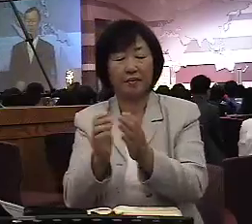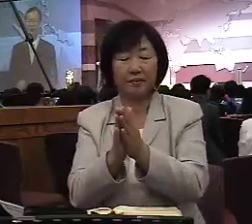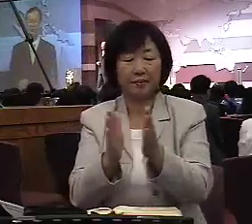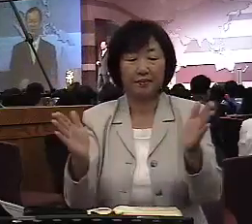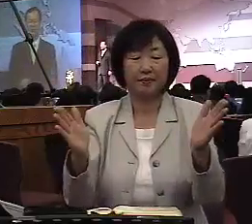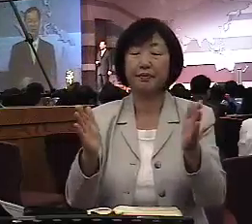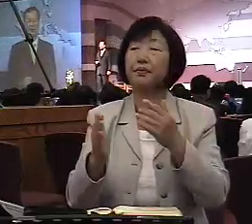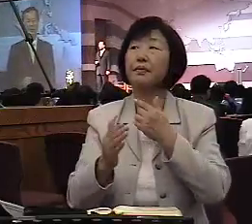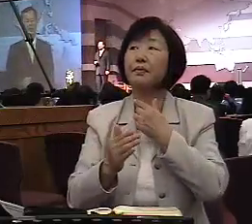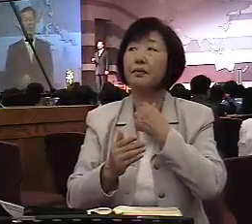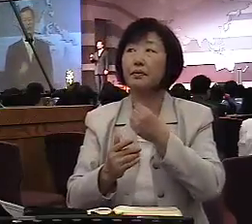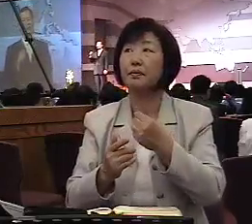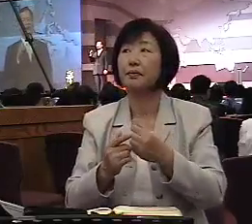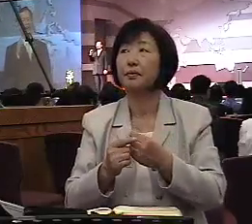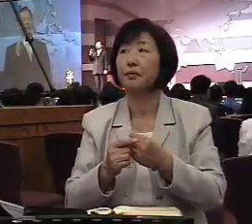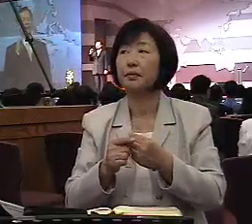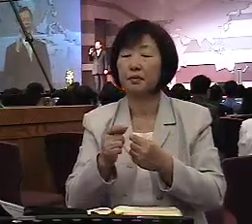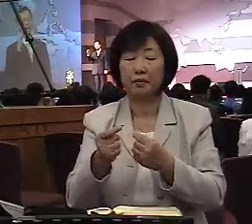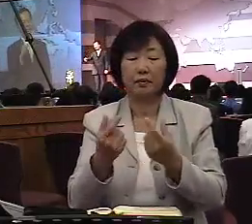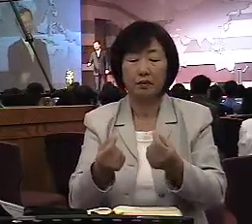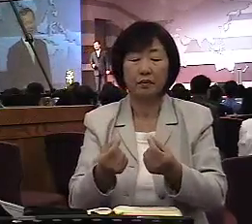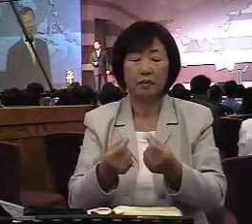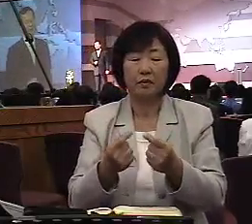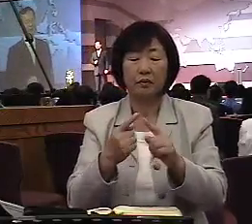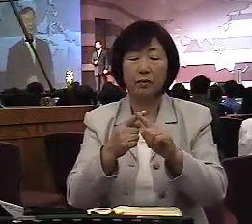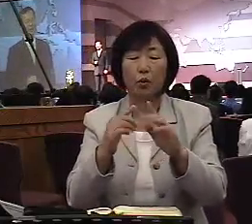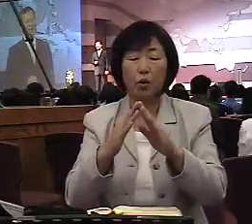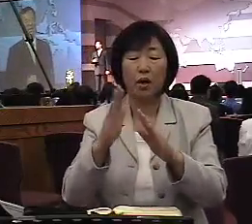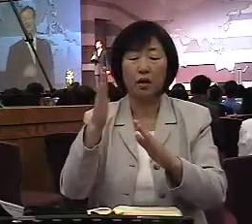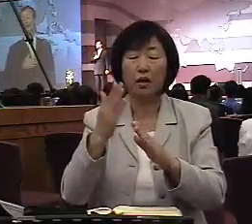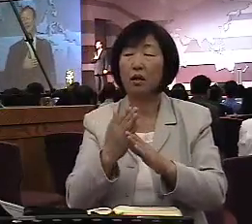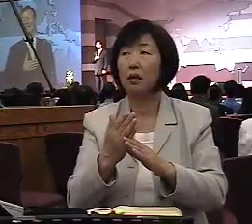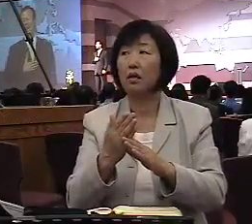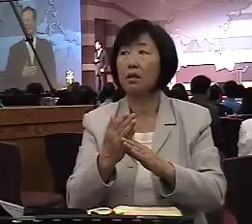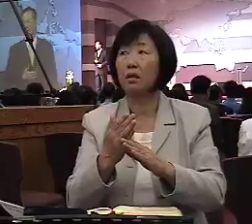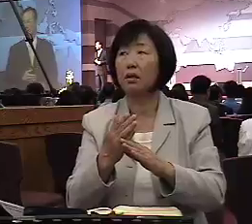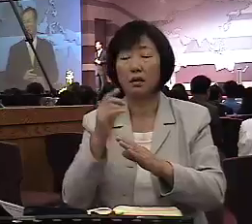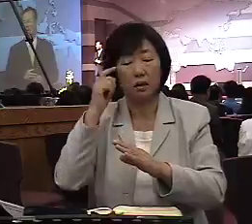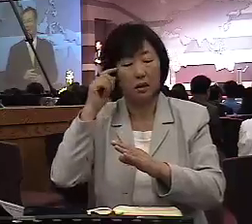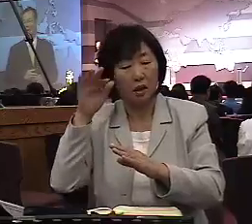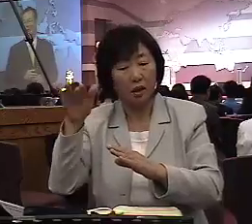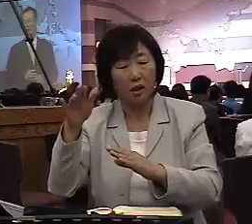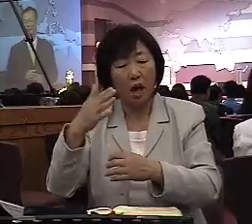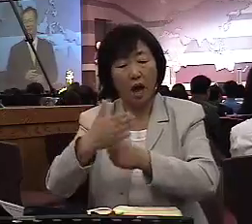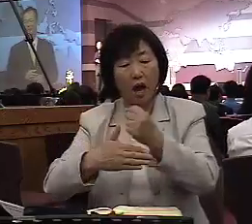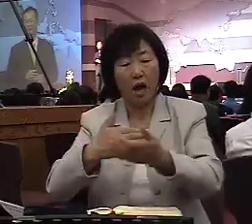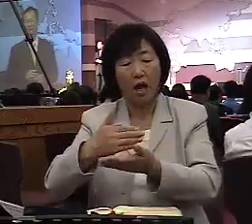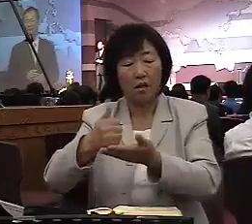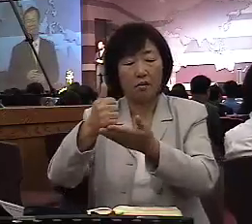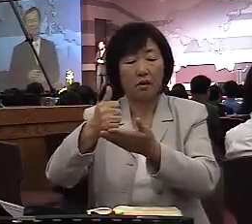싶어. 그러한 교회가 되기를 사모했기 때문입니다. 하나님이 사모하셨던 겁니다.